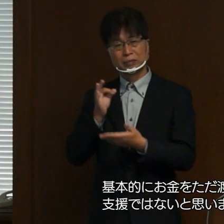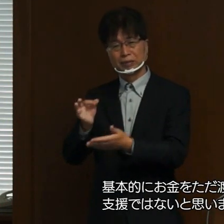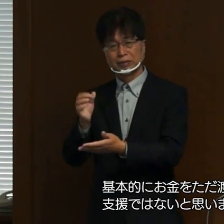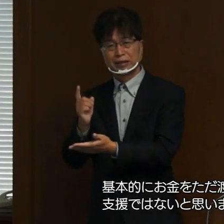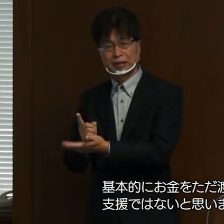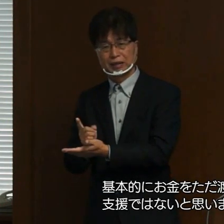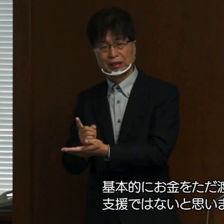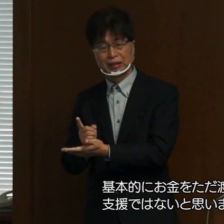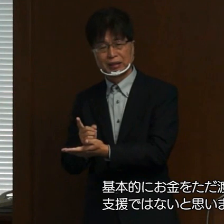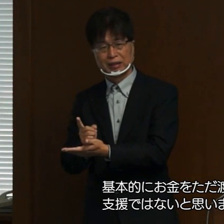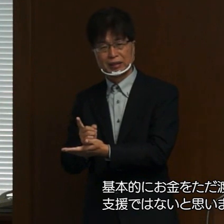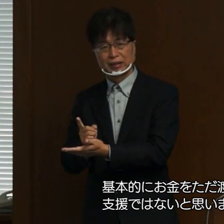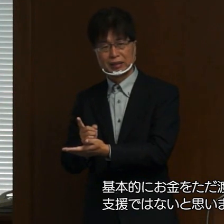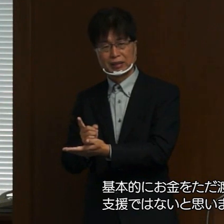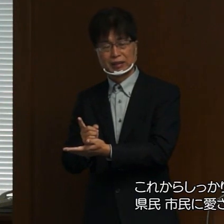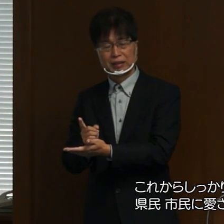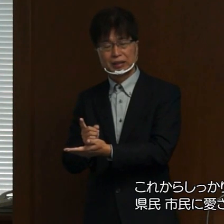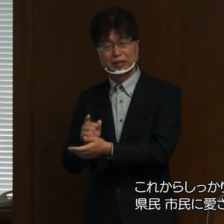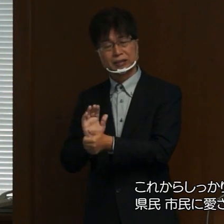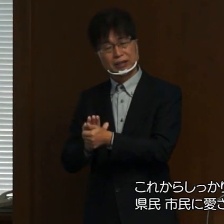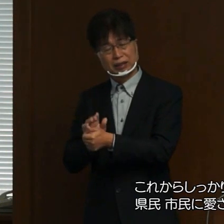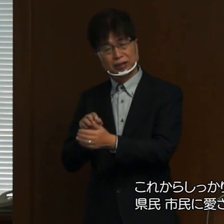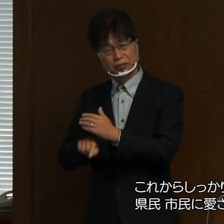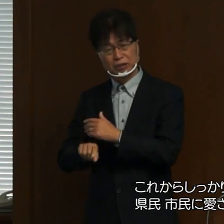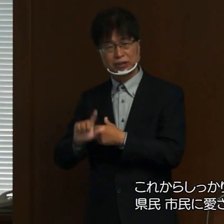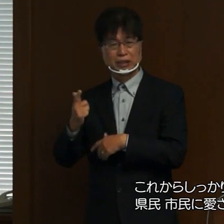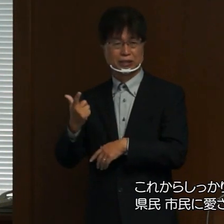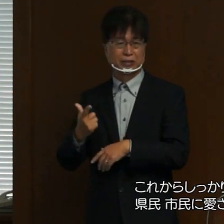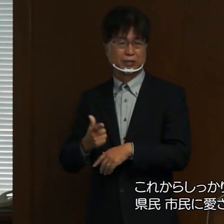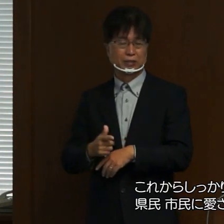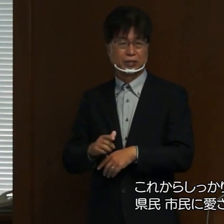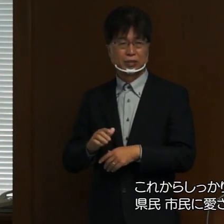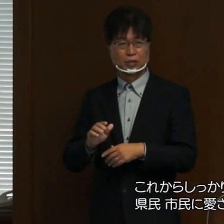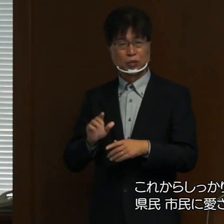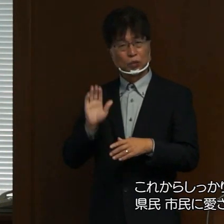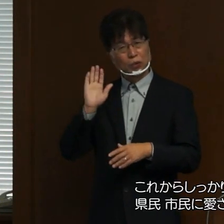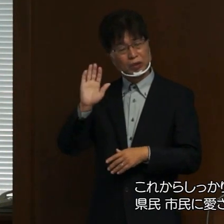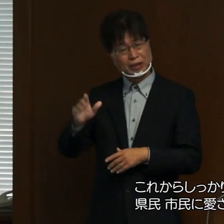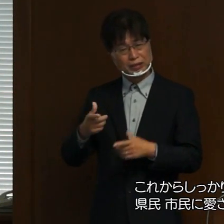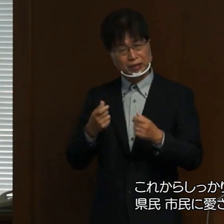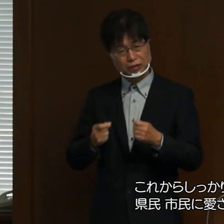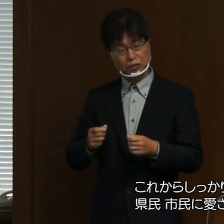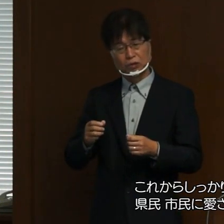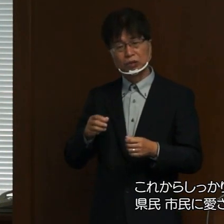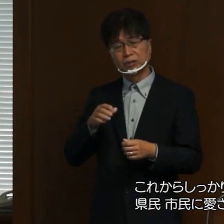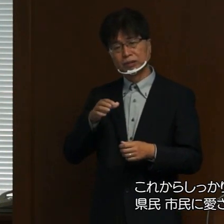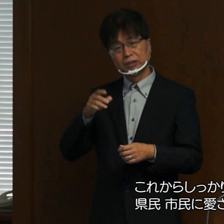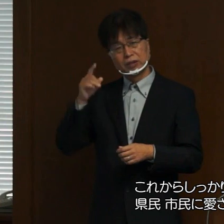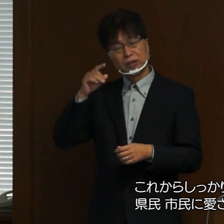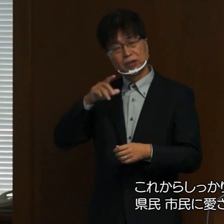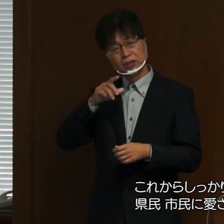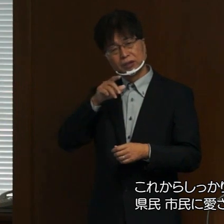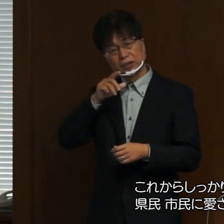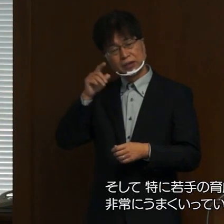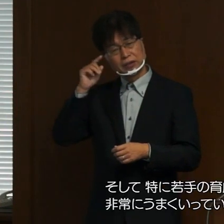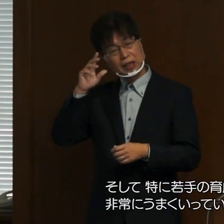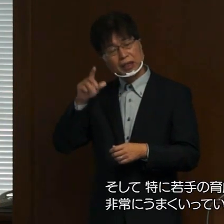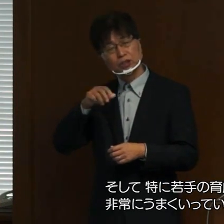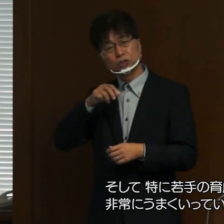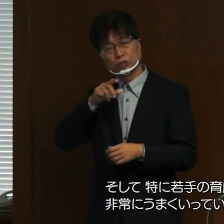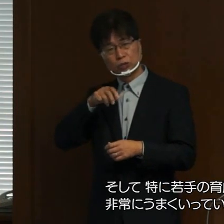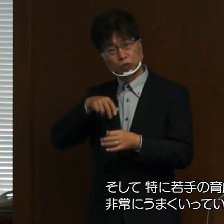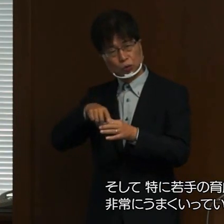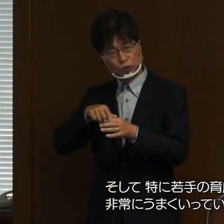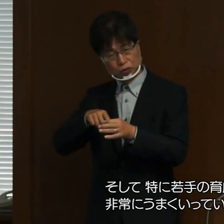ではないと思います。これからしっかりサガントスが県民市民に愛される、そ